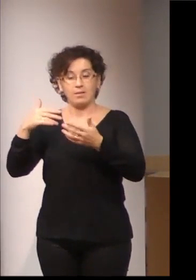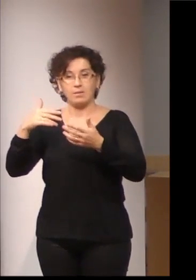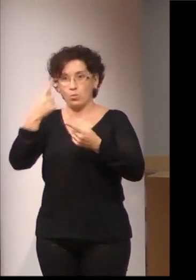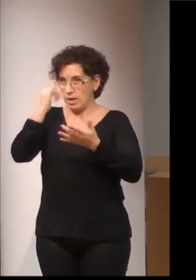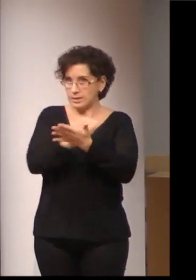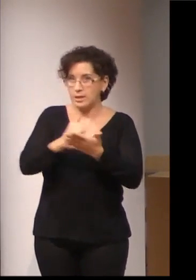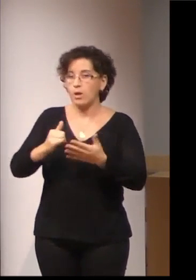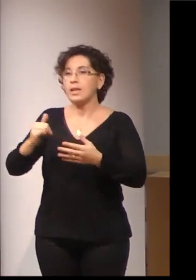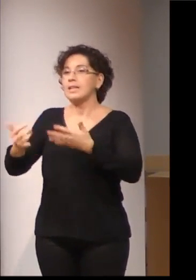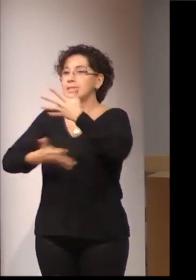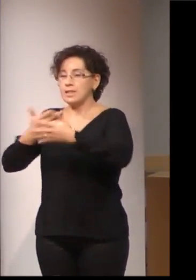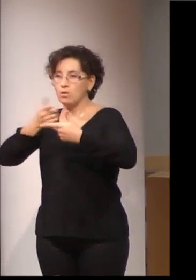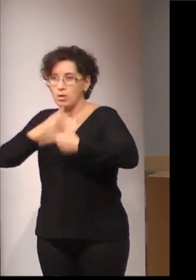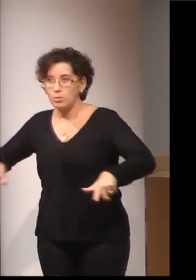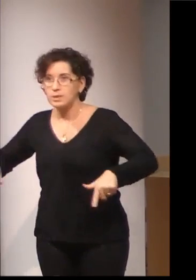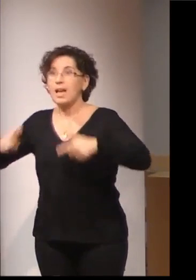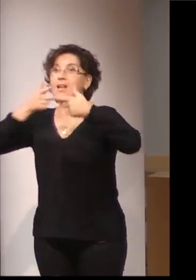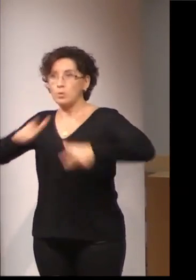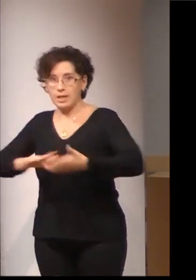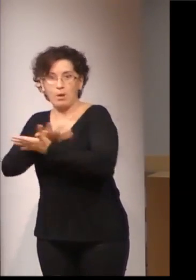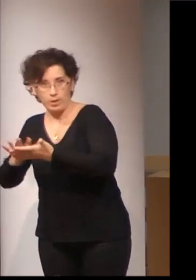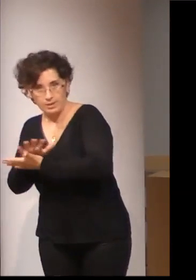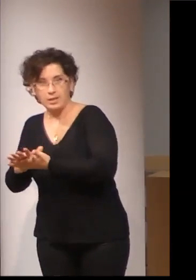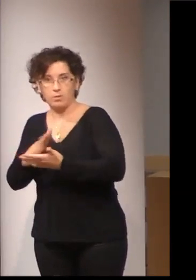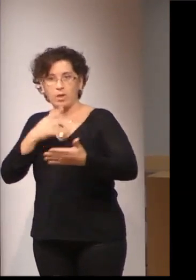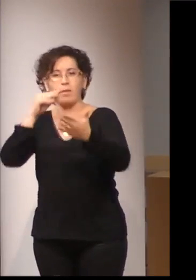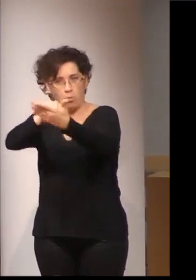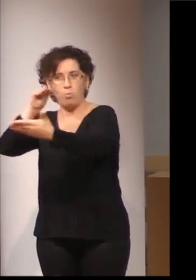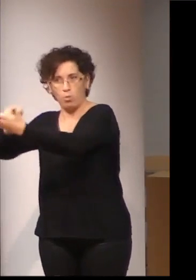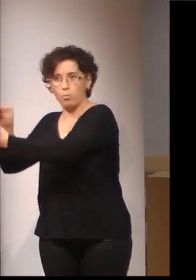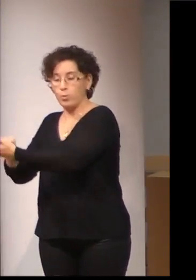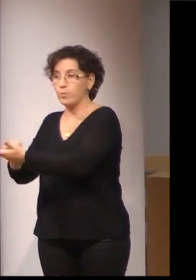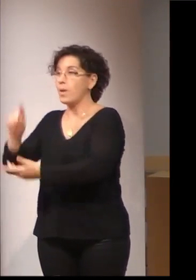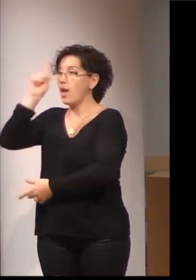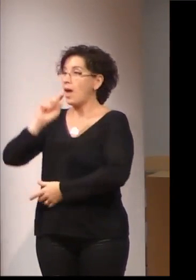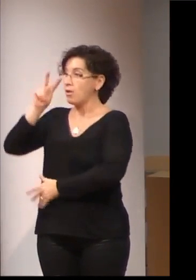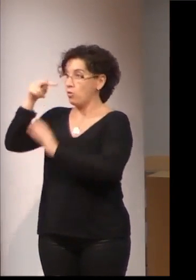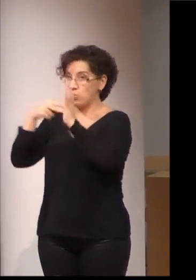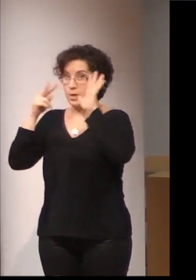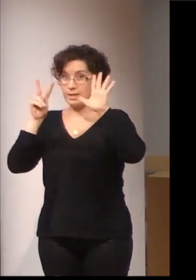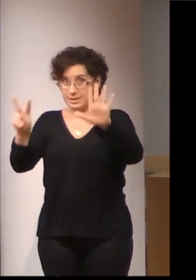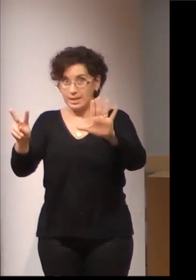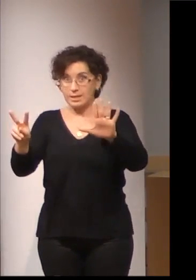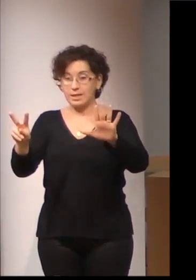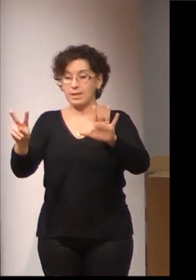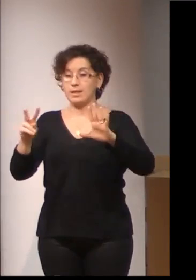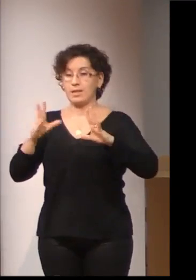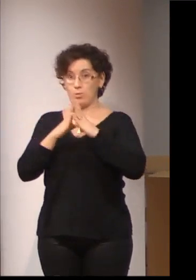otra signolingüística, lingüística de lengua de signos. En el 2007, además, la Universidad de Valladolid